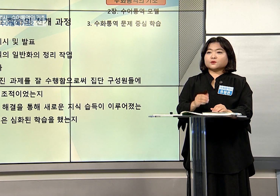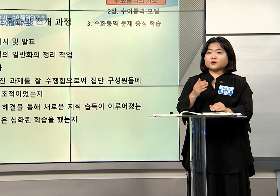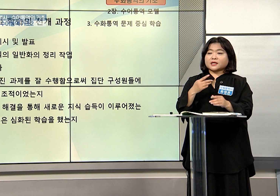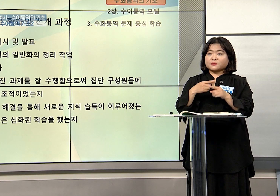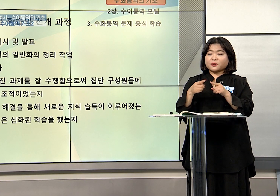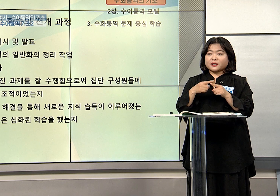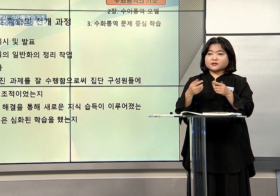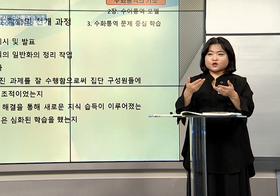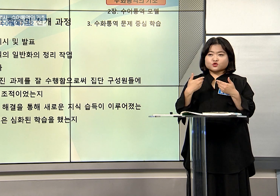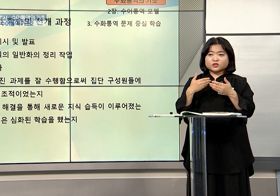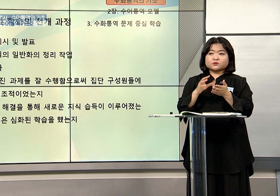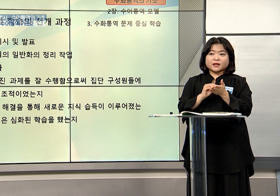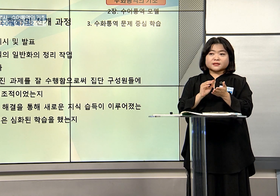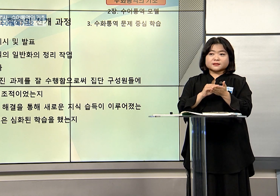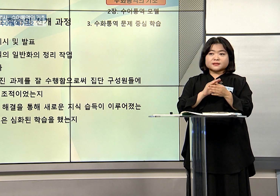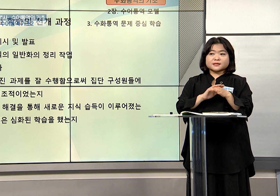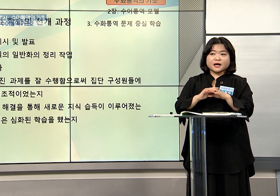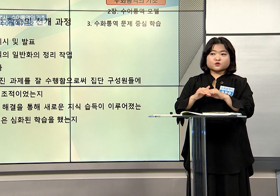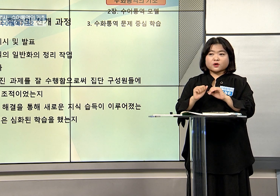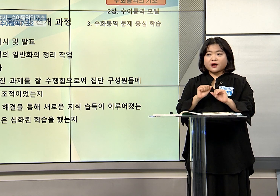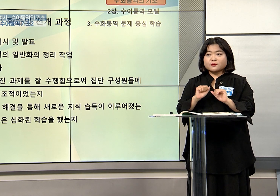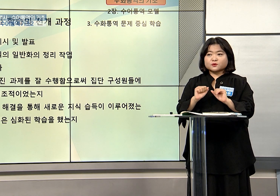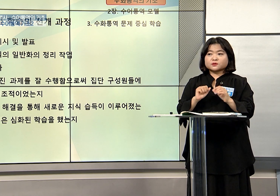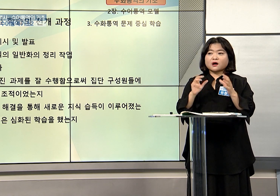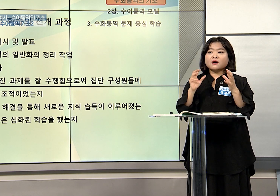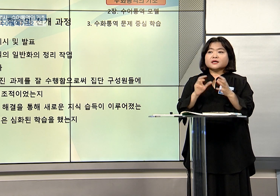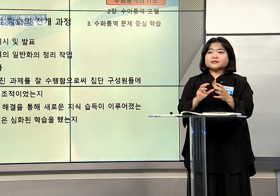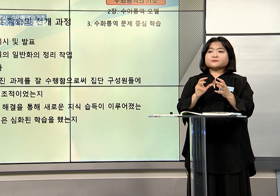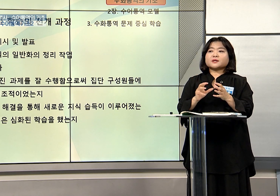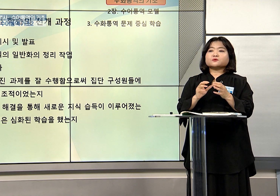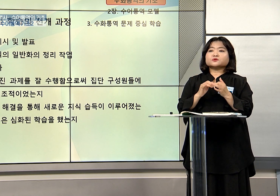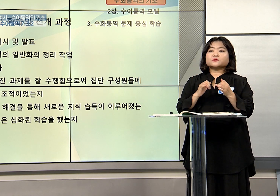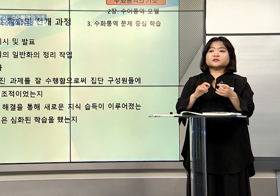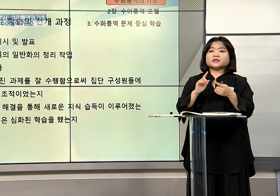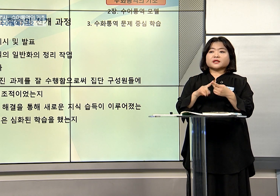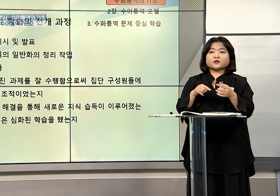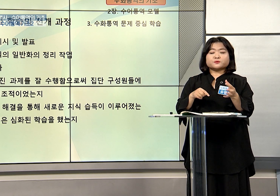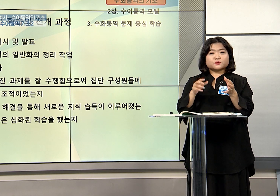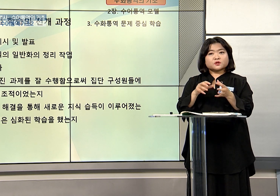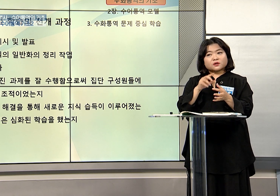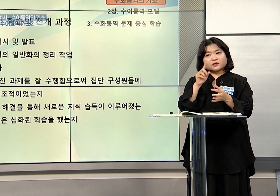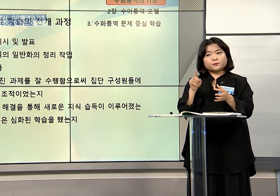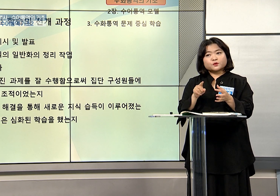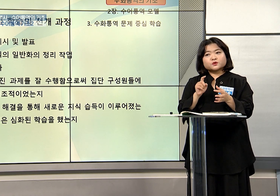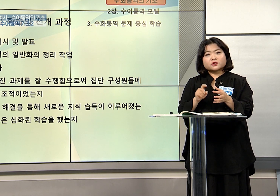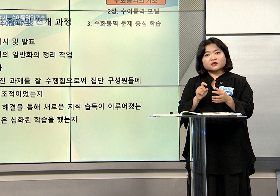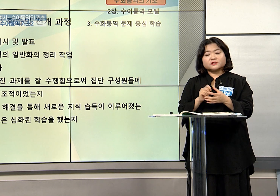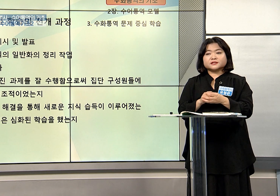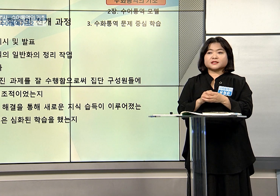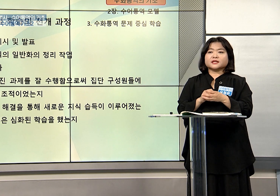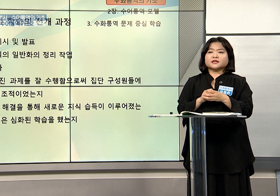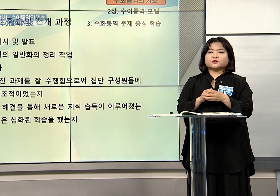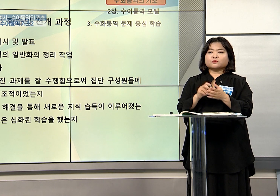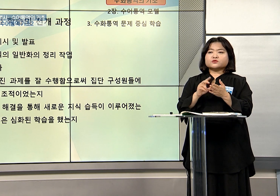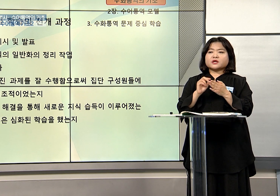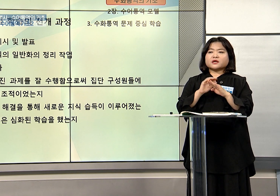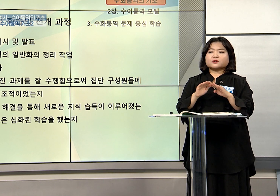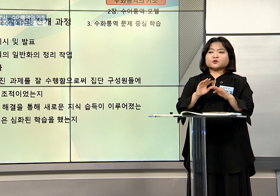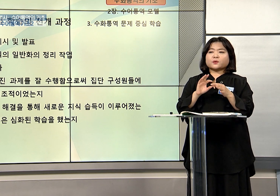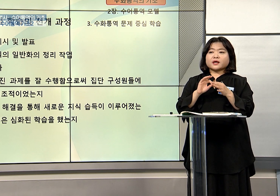그리고 자기 평가에서 주어진 과제를 잘 수행함으로써 집단 구성원들에게 협조적이었는지, 또 문제 해결을 통해